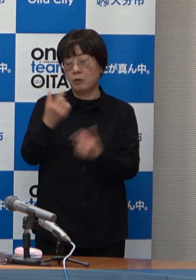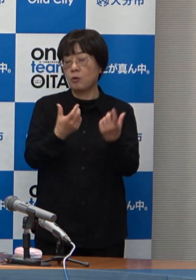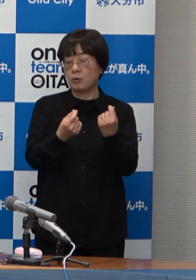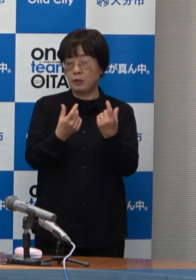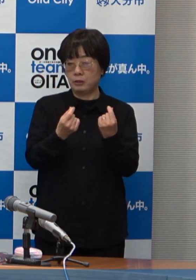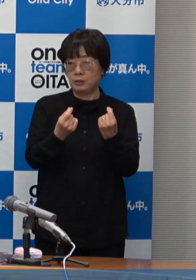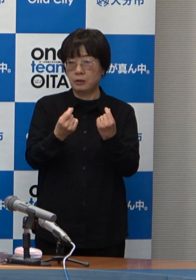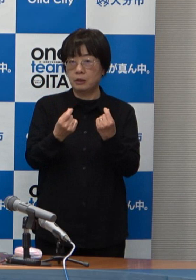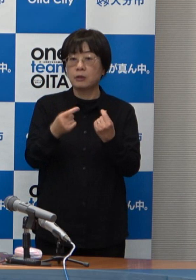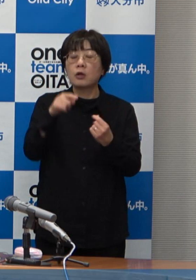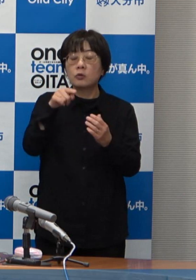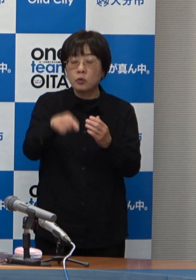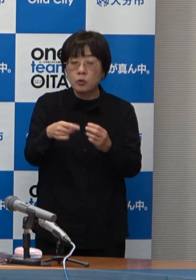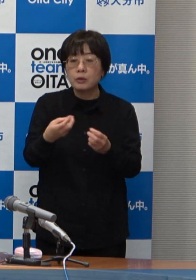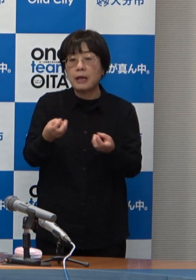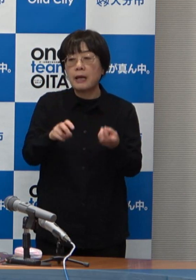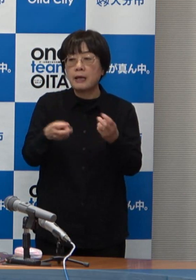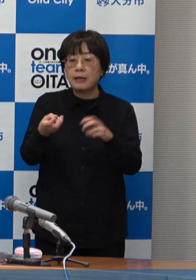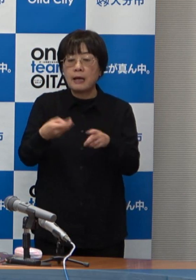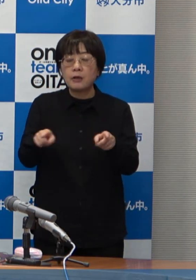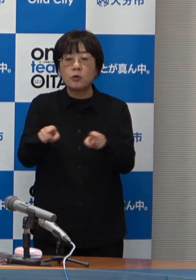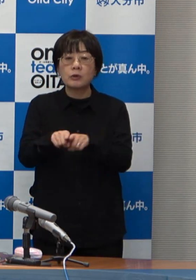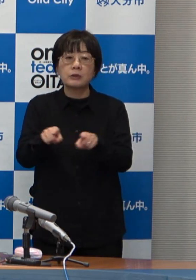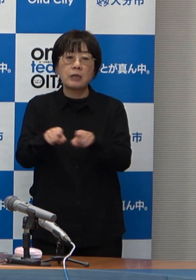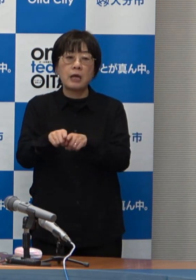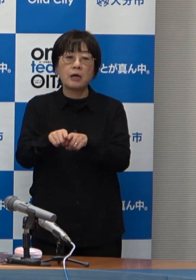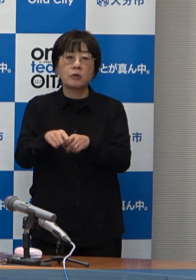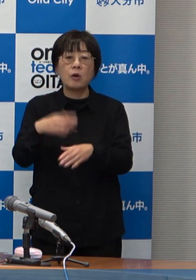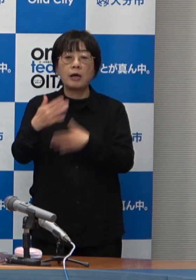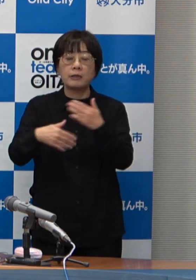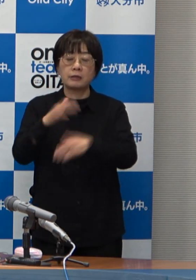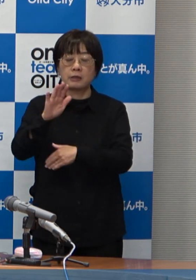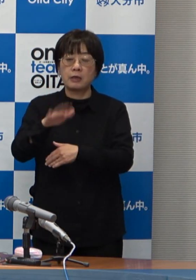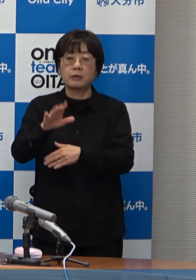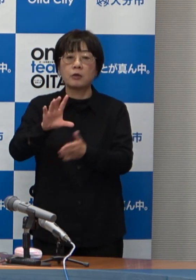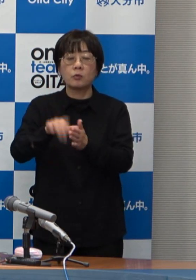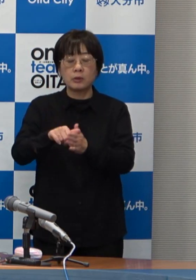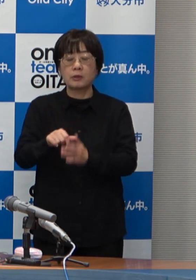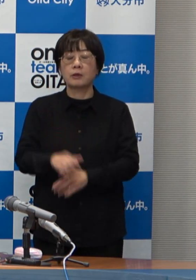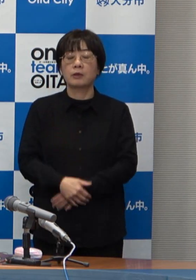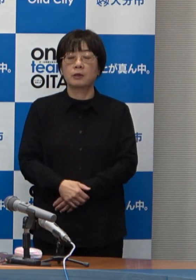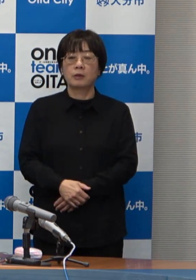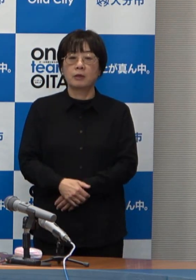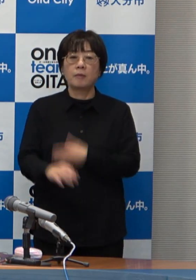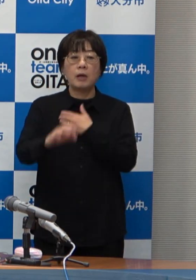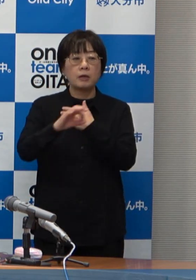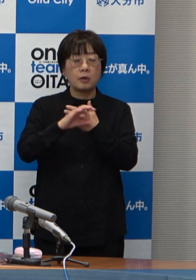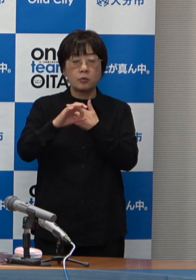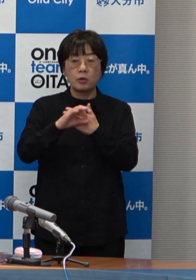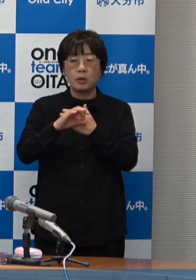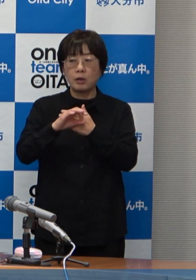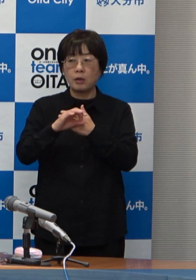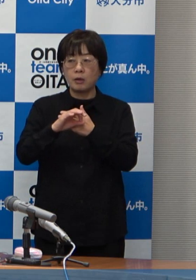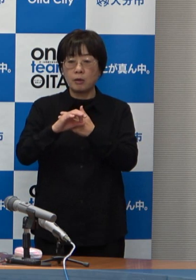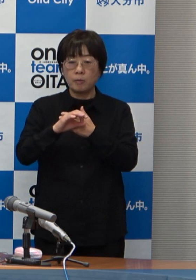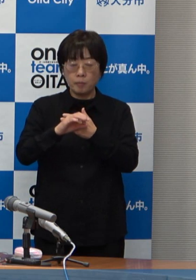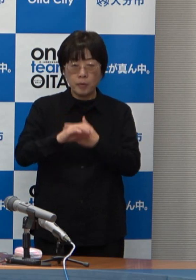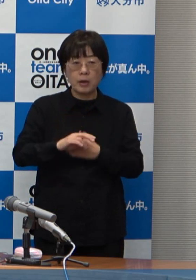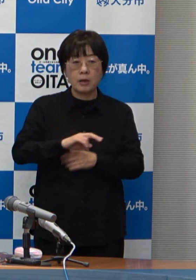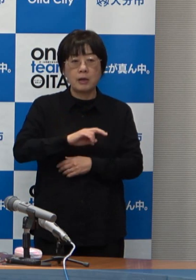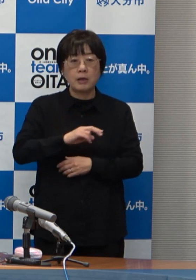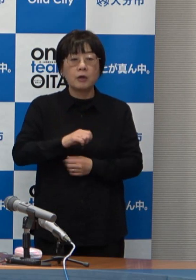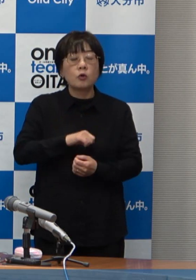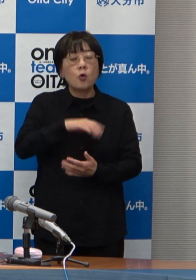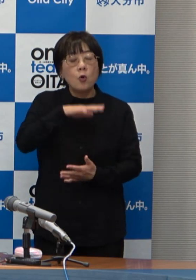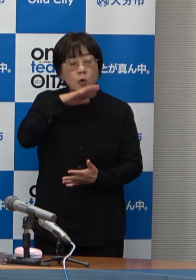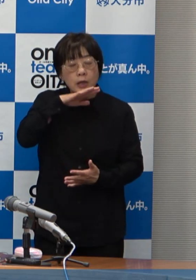もそこで意見が出た私も言いましたけれどもことの中でねじゃ例えば移動支援長寿の方の